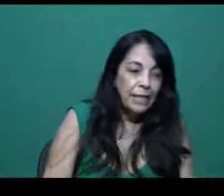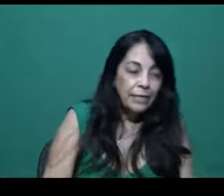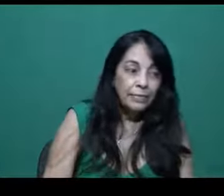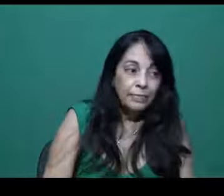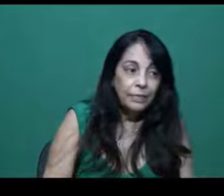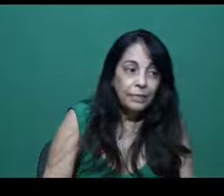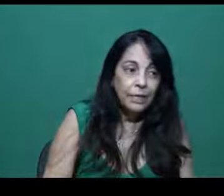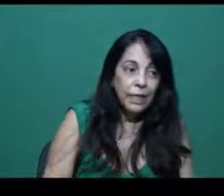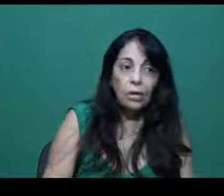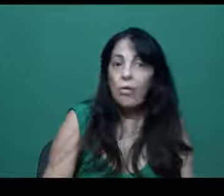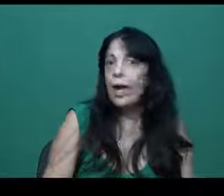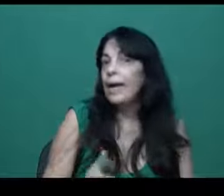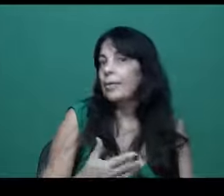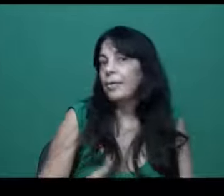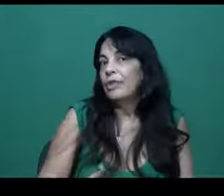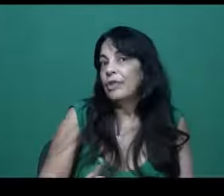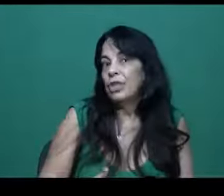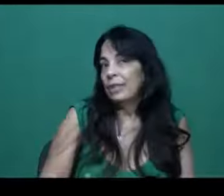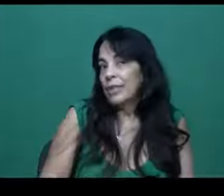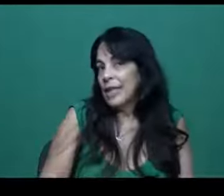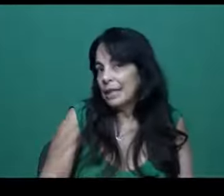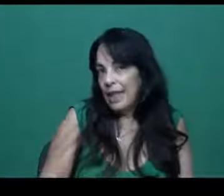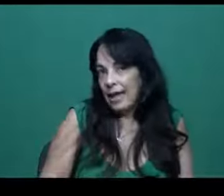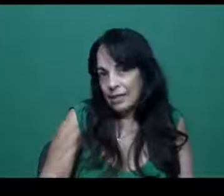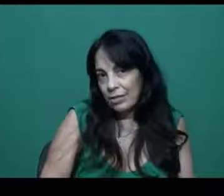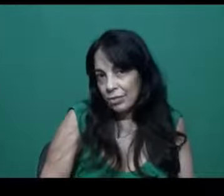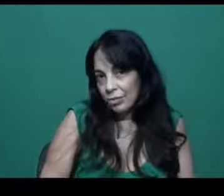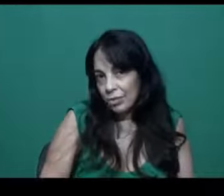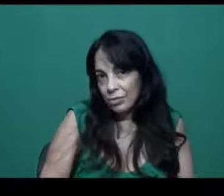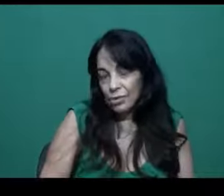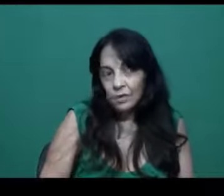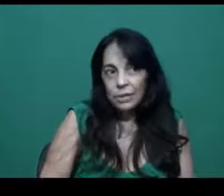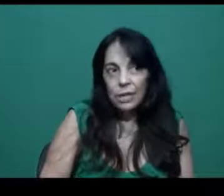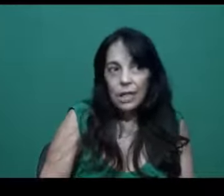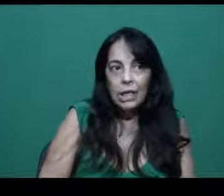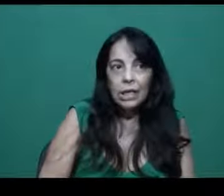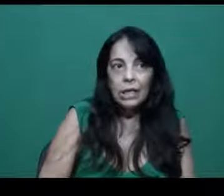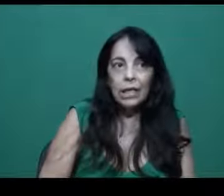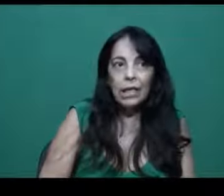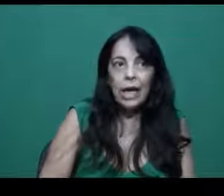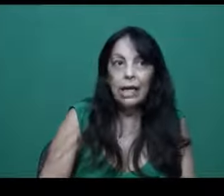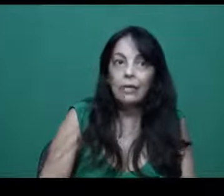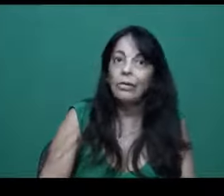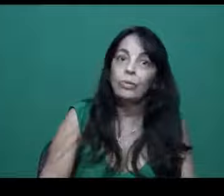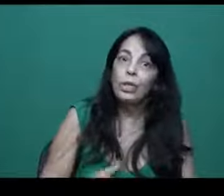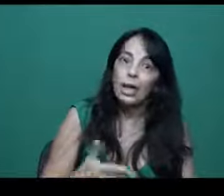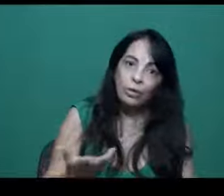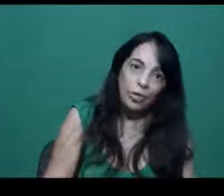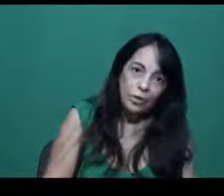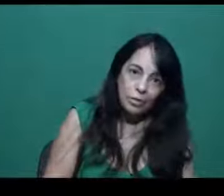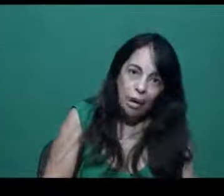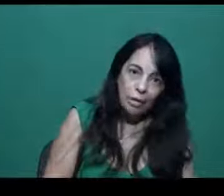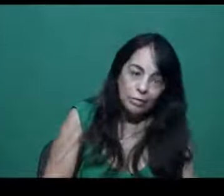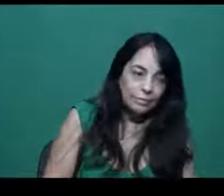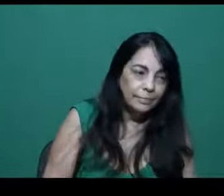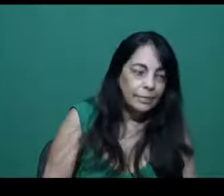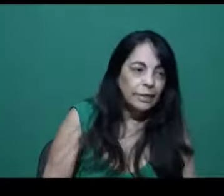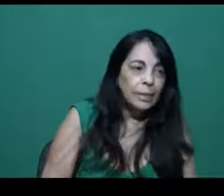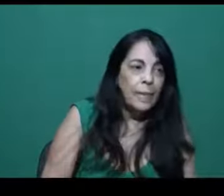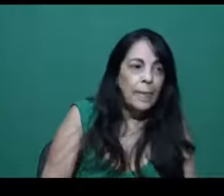E eu não era professora especializada em surdos, e era comunicadora visual,